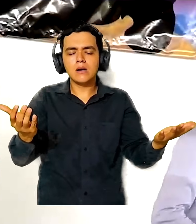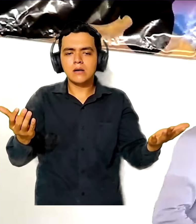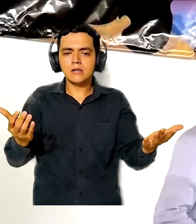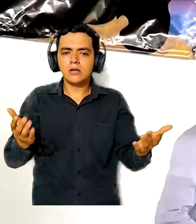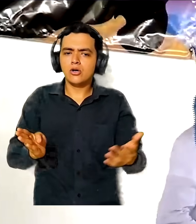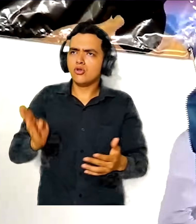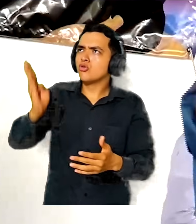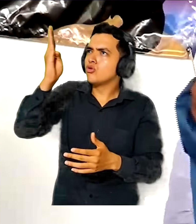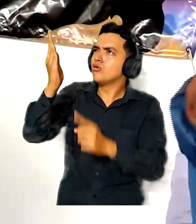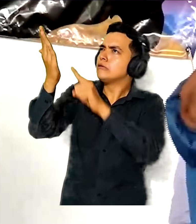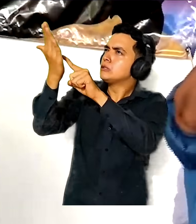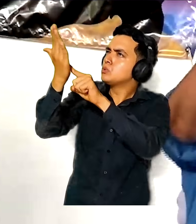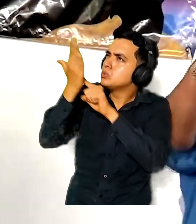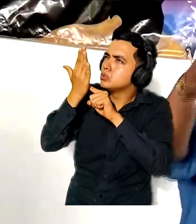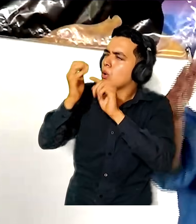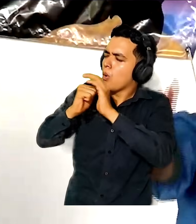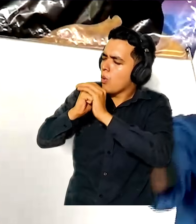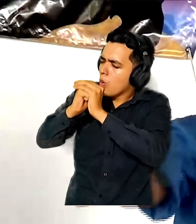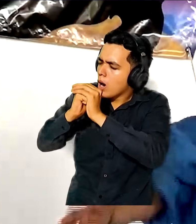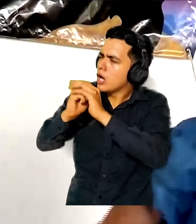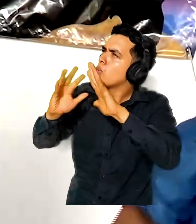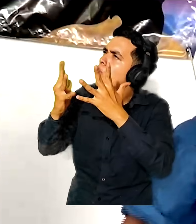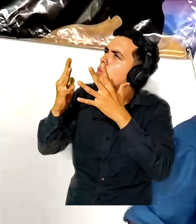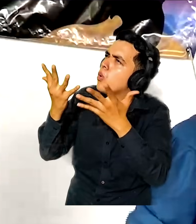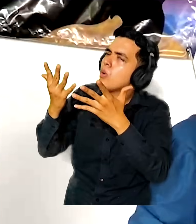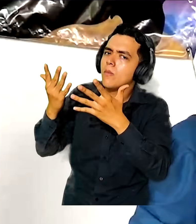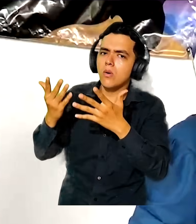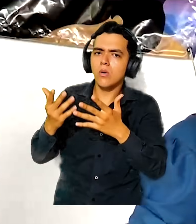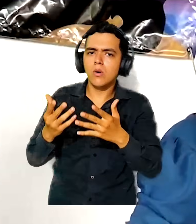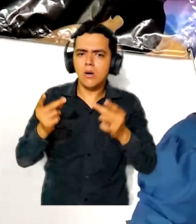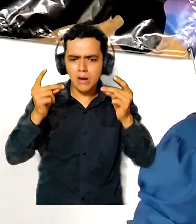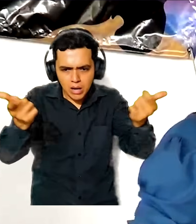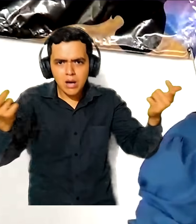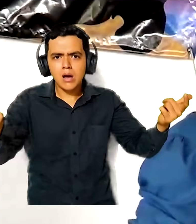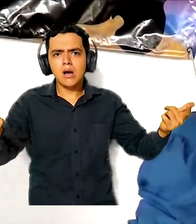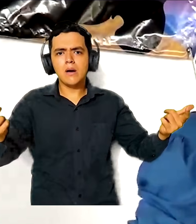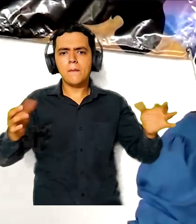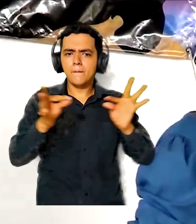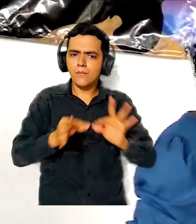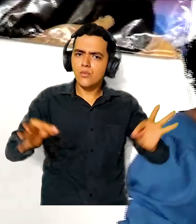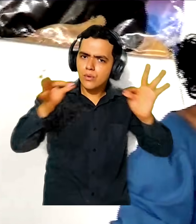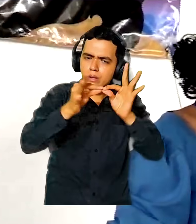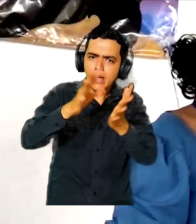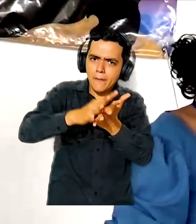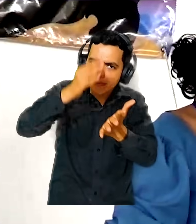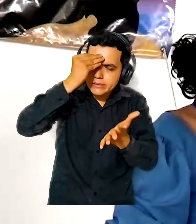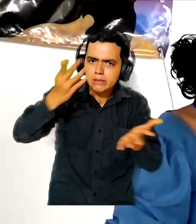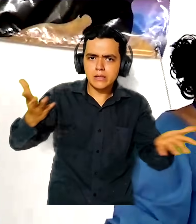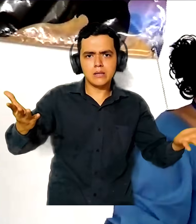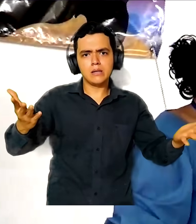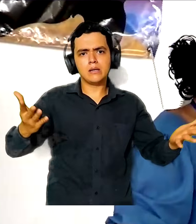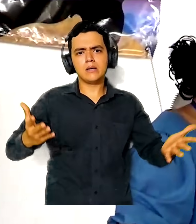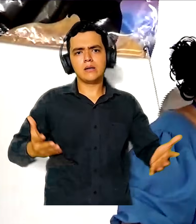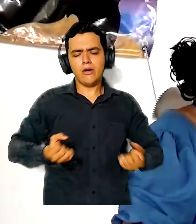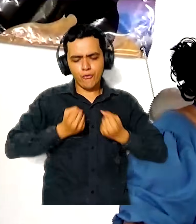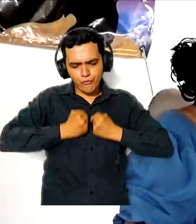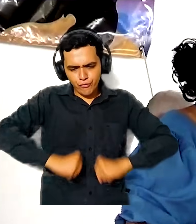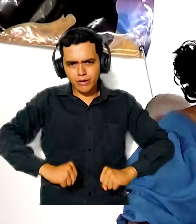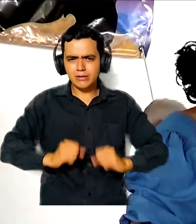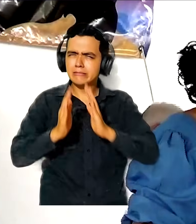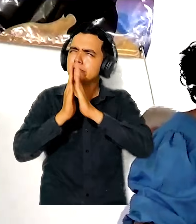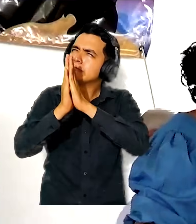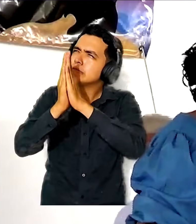la oración. Escuchábamos acerca del ayuno, la gente está errónea con el ayuno, a veces piensa una cosa, piensa otra cosa,